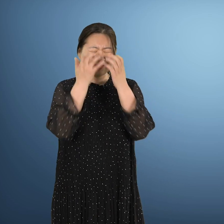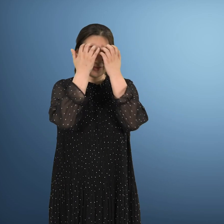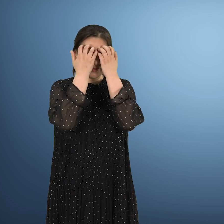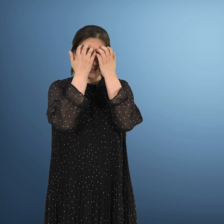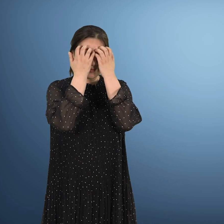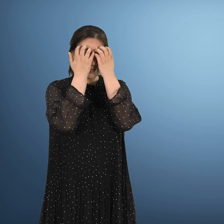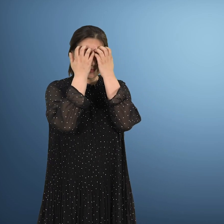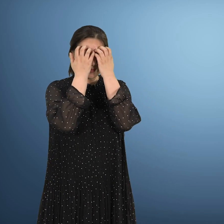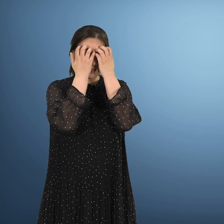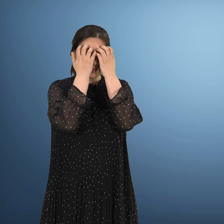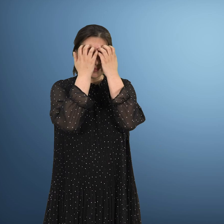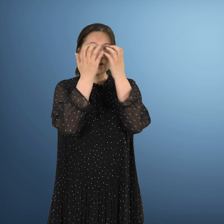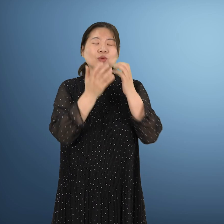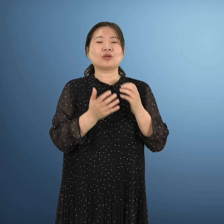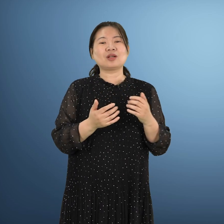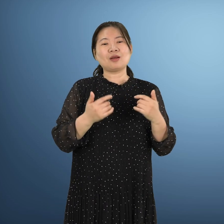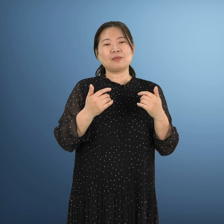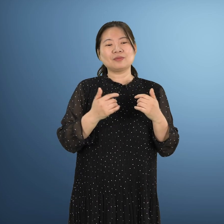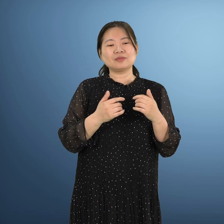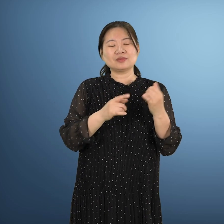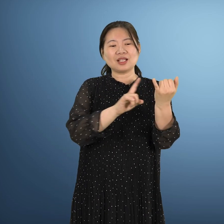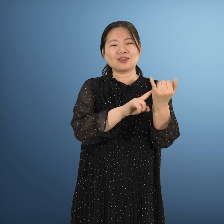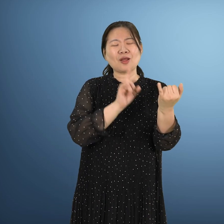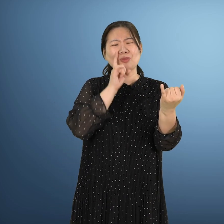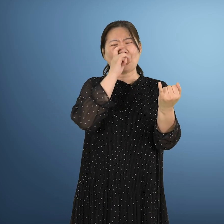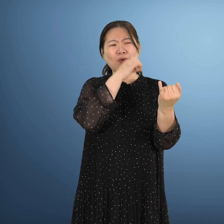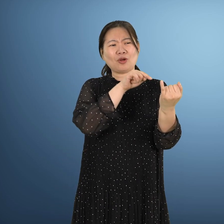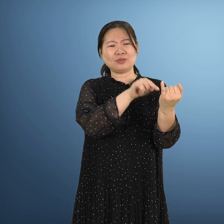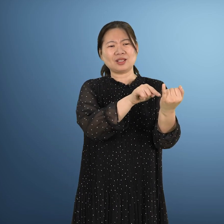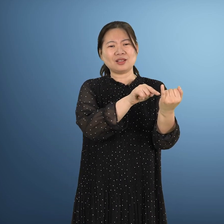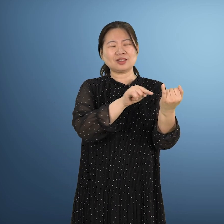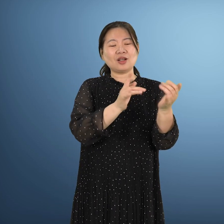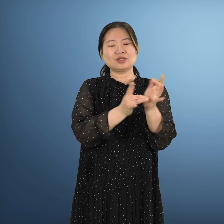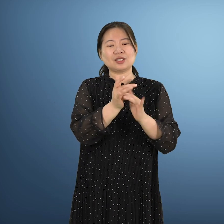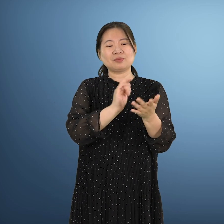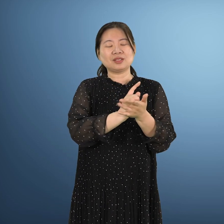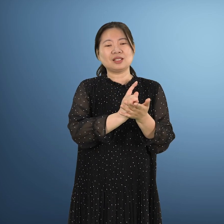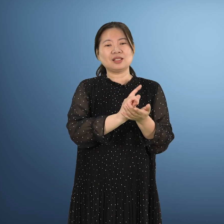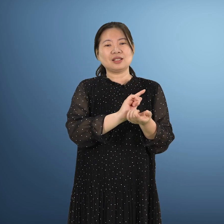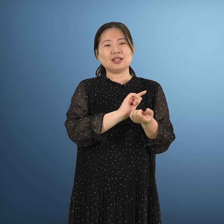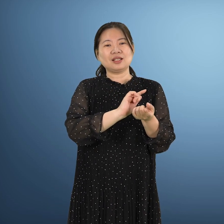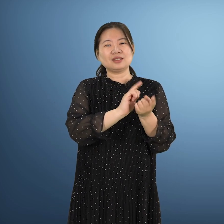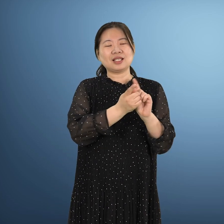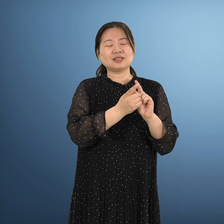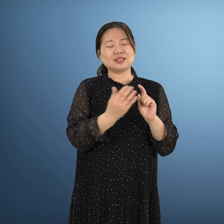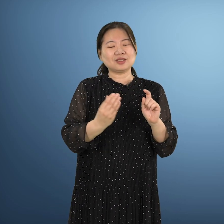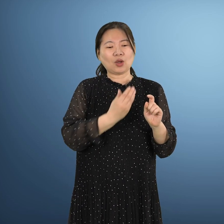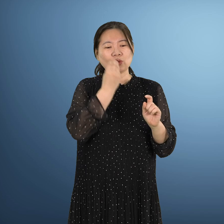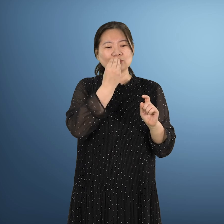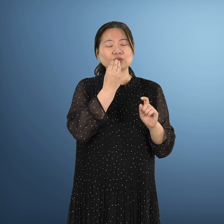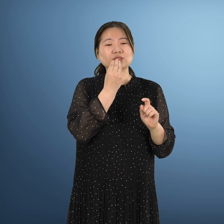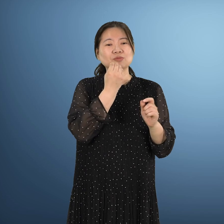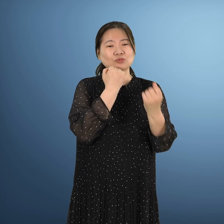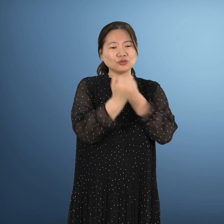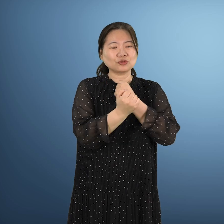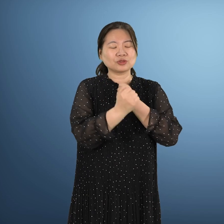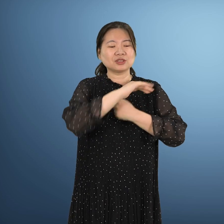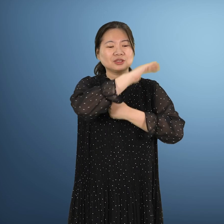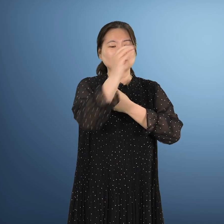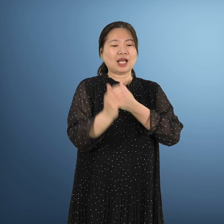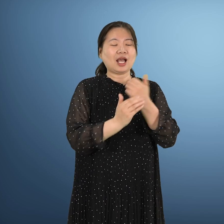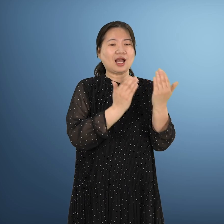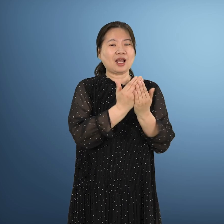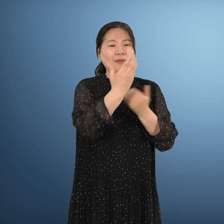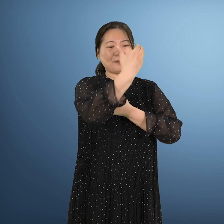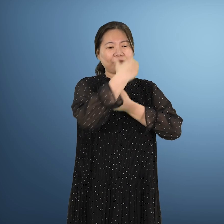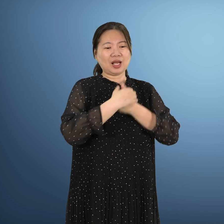고통당하던 여인의 부정을 예수님이 거룩한 분으로서 다 뒤집어 쓰셨어요.